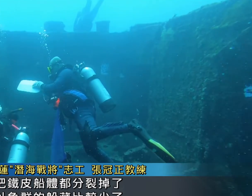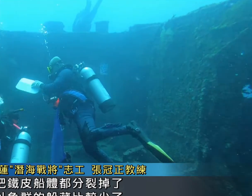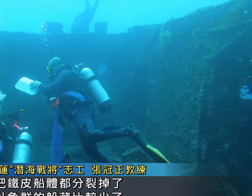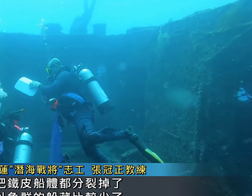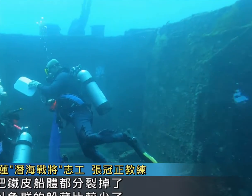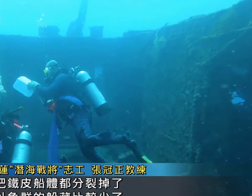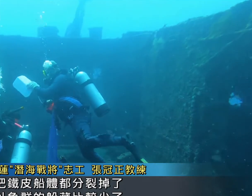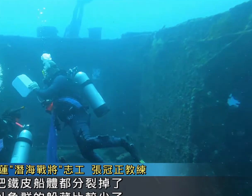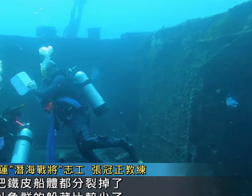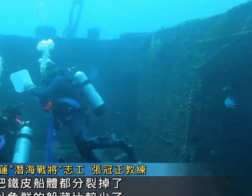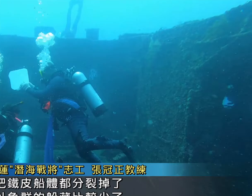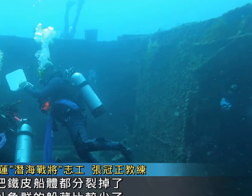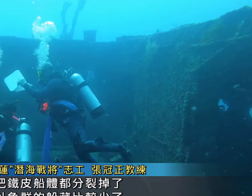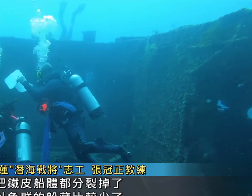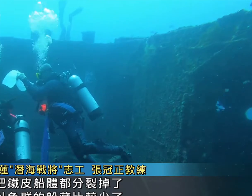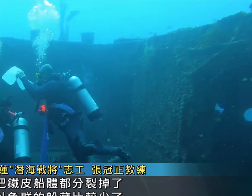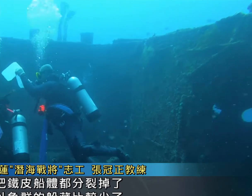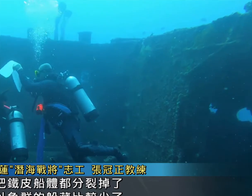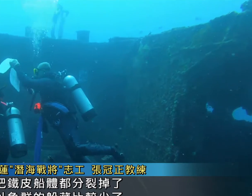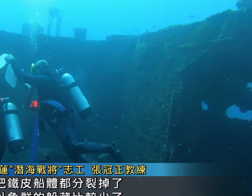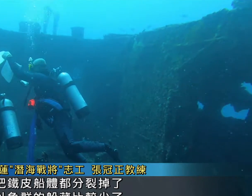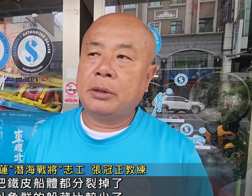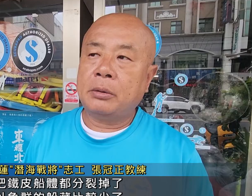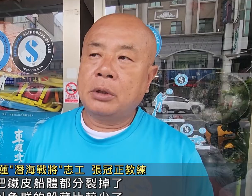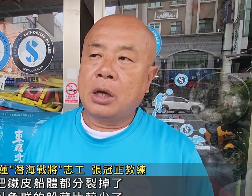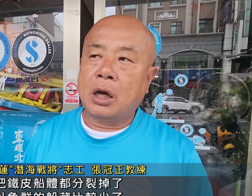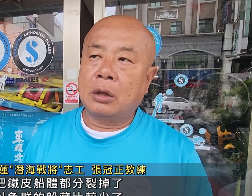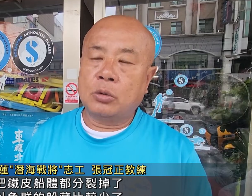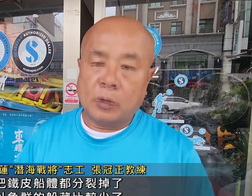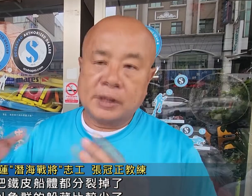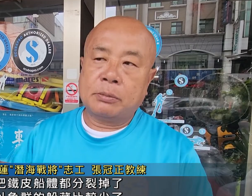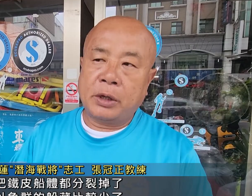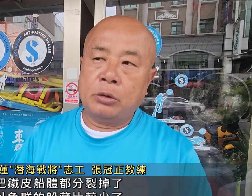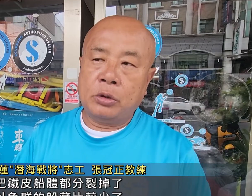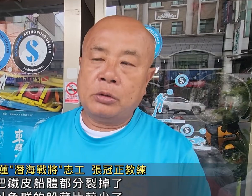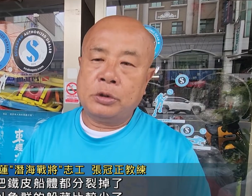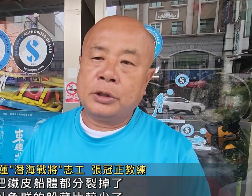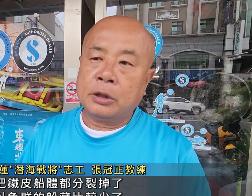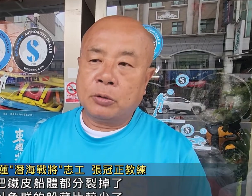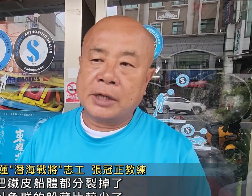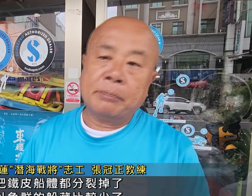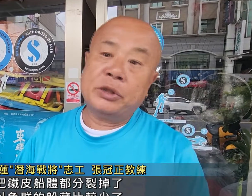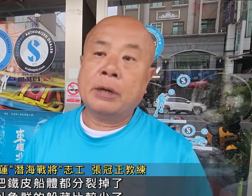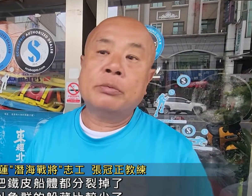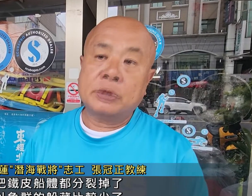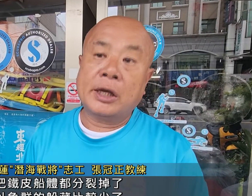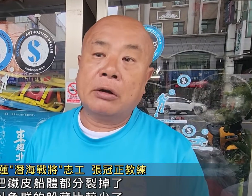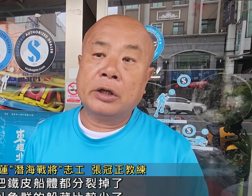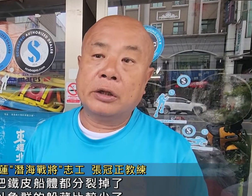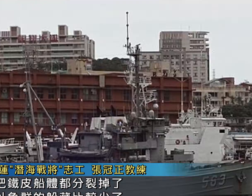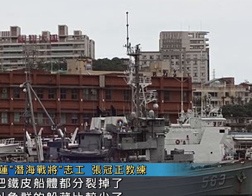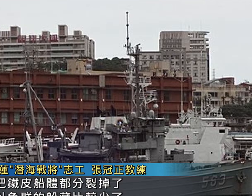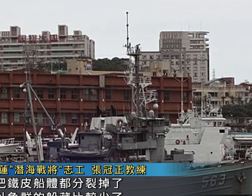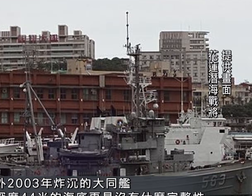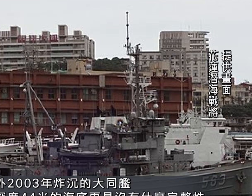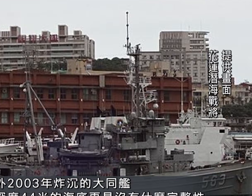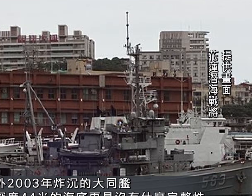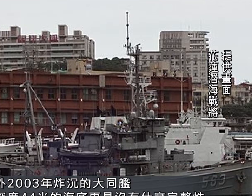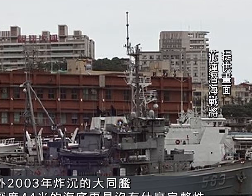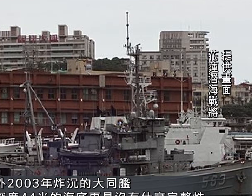分，那船体都分裂掉了，所以。鱼群的躲藏比较少的。 另外，2003年炸